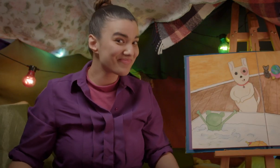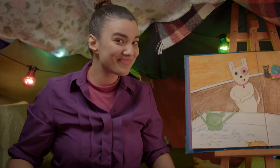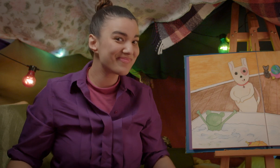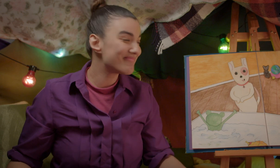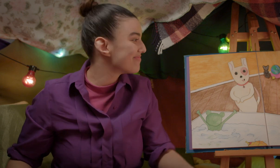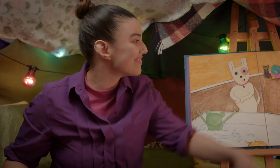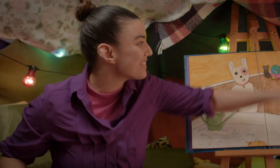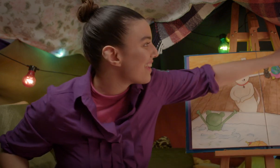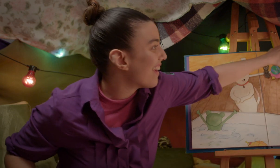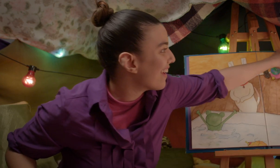Mm.